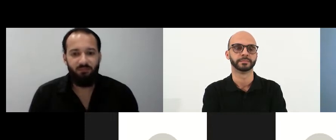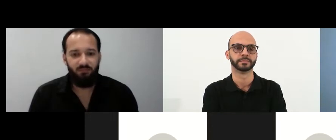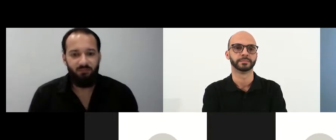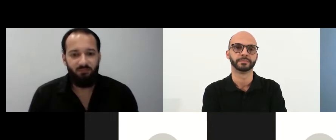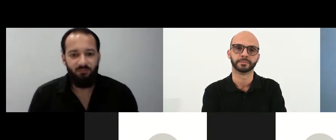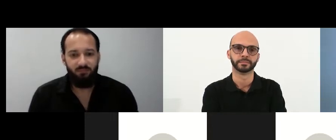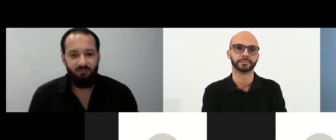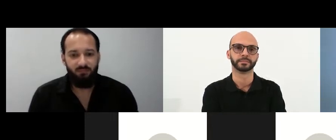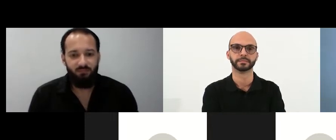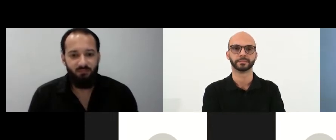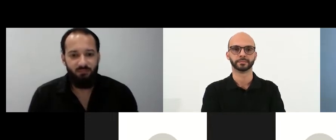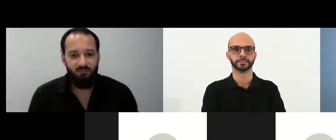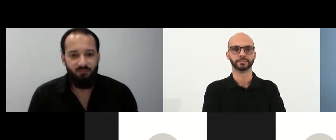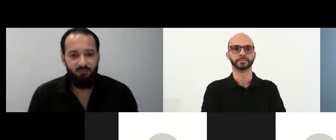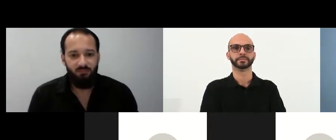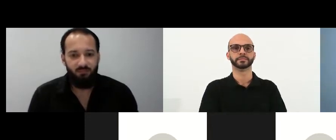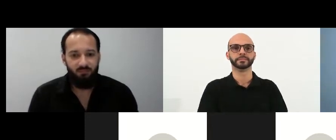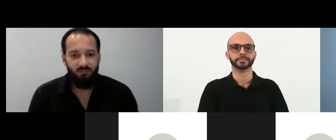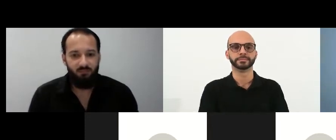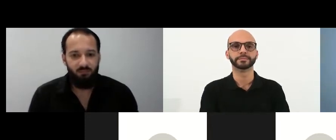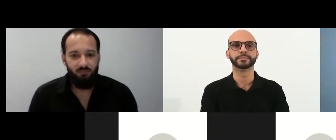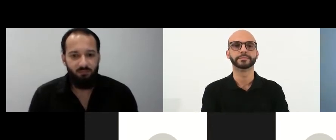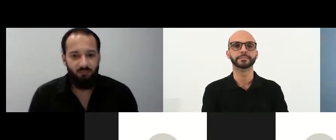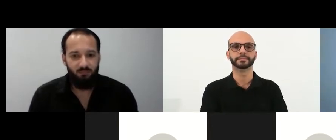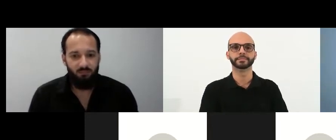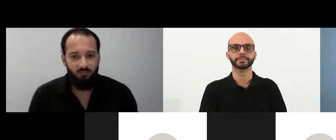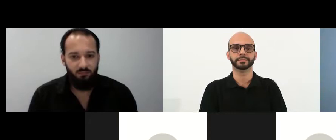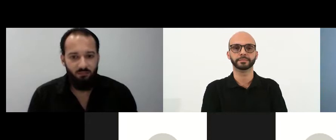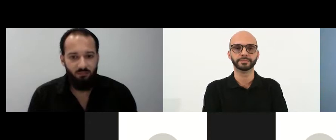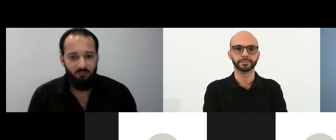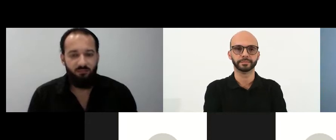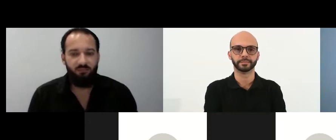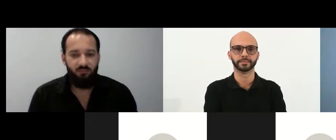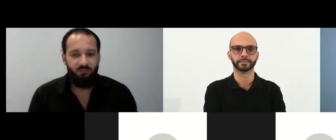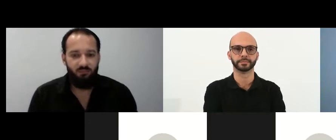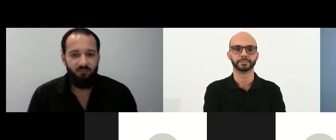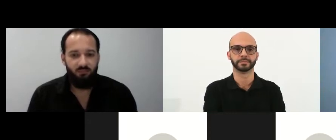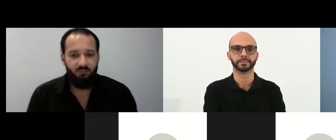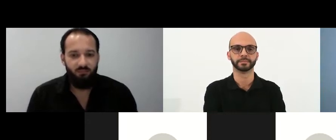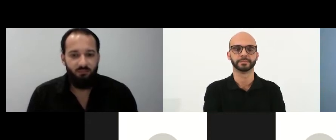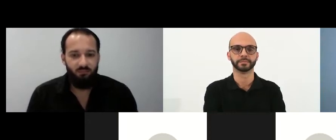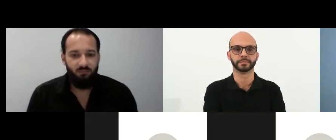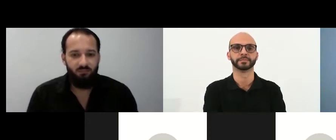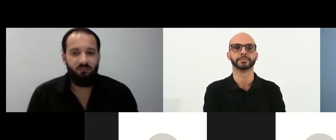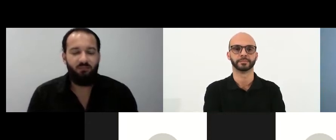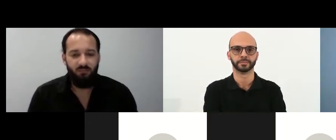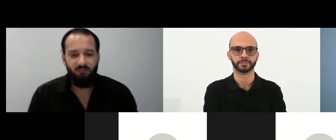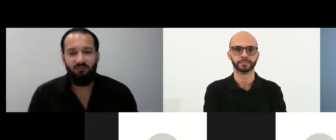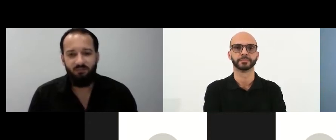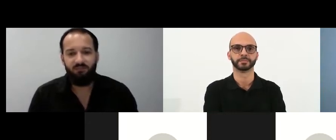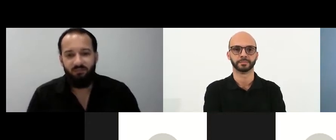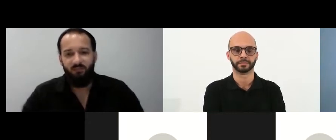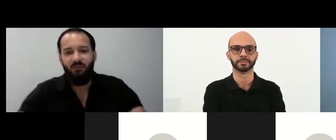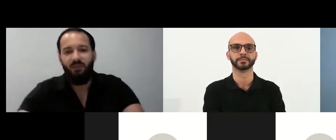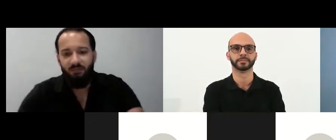que os surdos possam entender de uma maneira melhor. Os ouvintes, que são professores, podem ver também, aproveitar a didática, o material dela